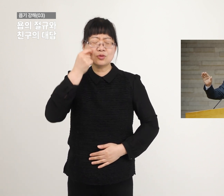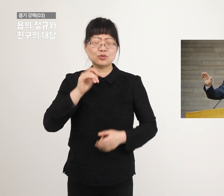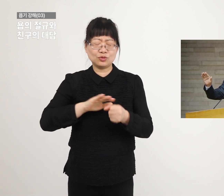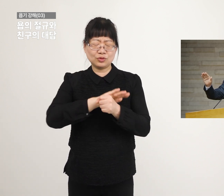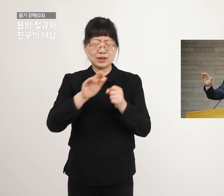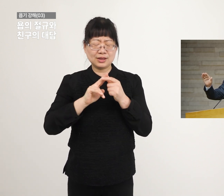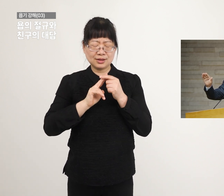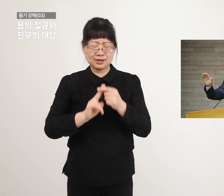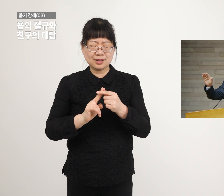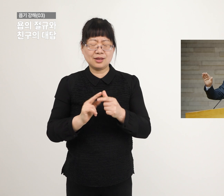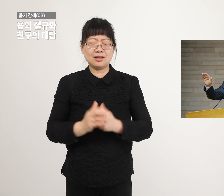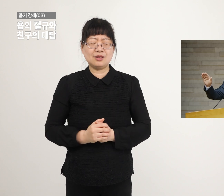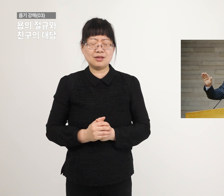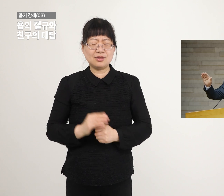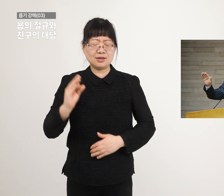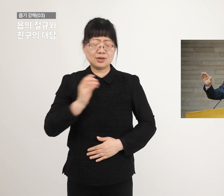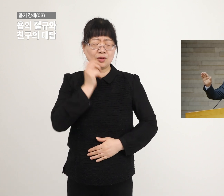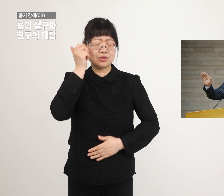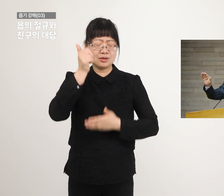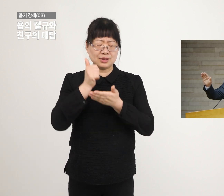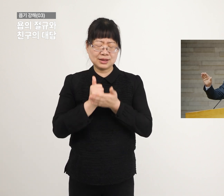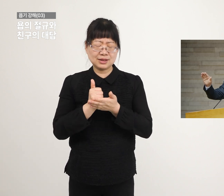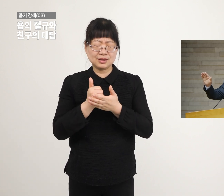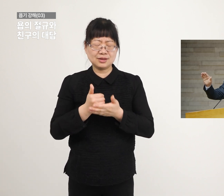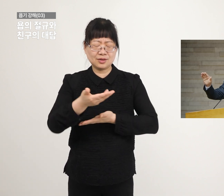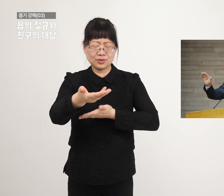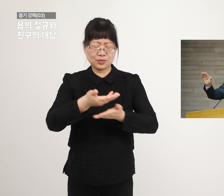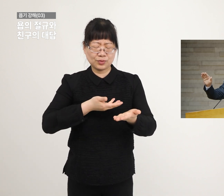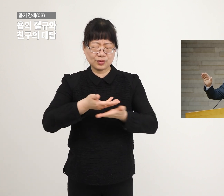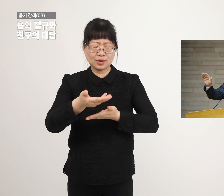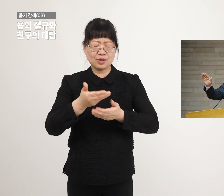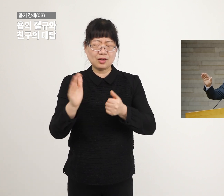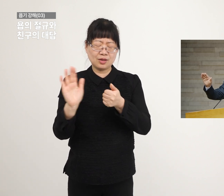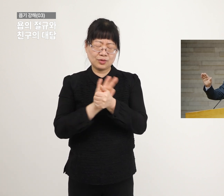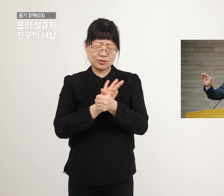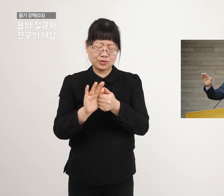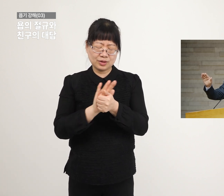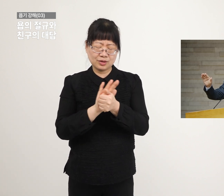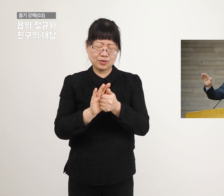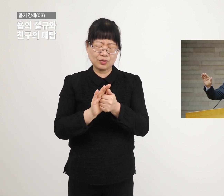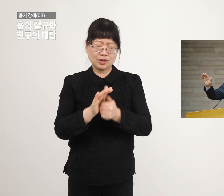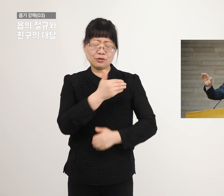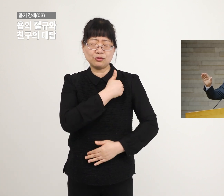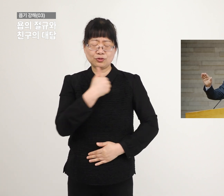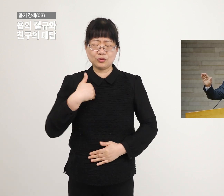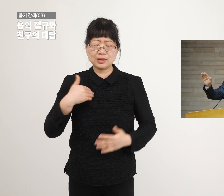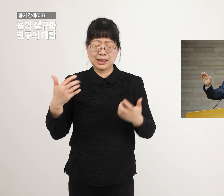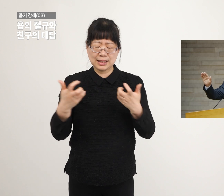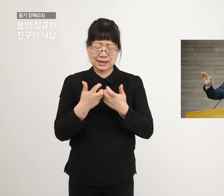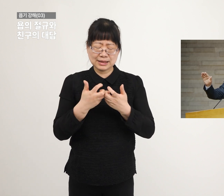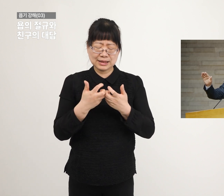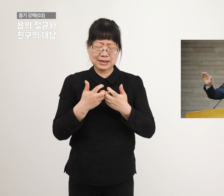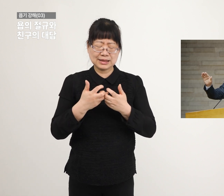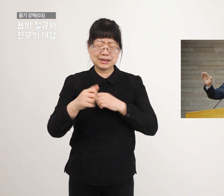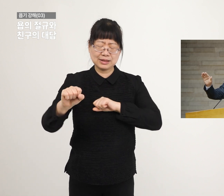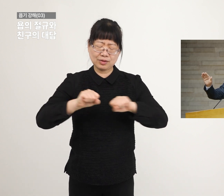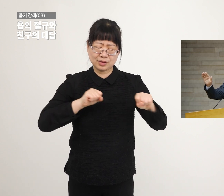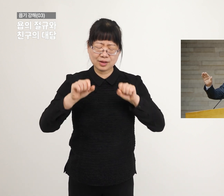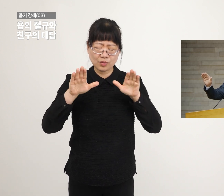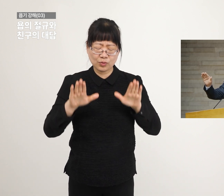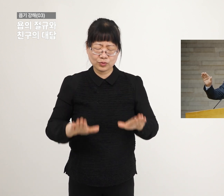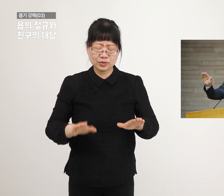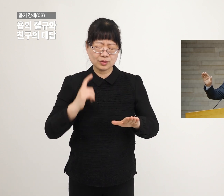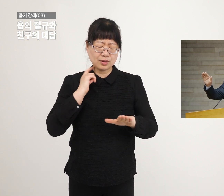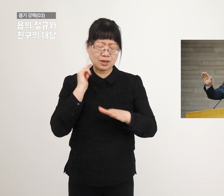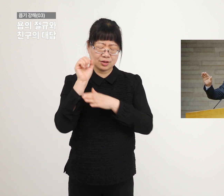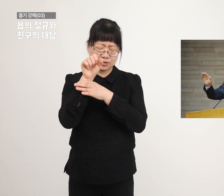긍휼하심과 성령님의 교통, 위로, 충만케 하시는 역사가 오늘